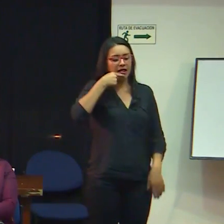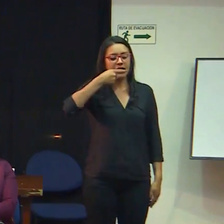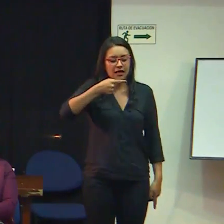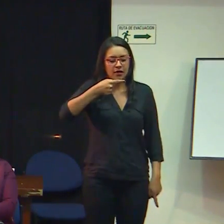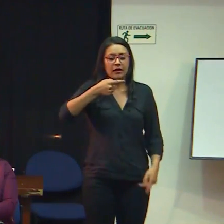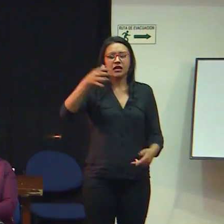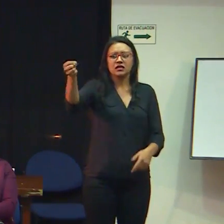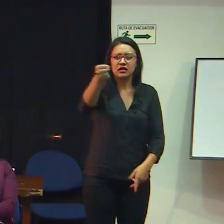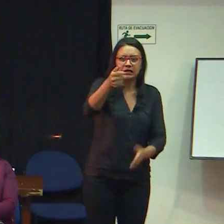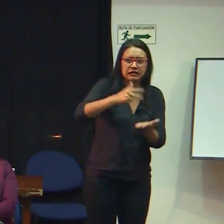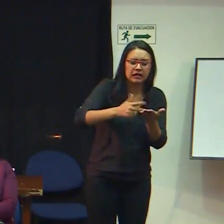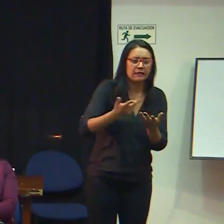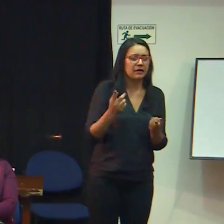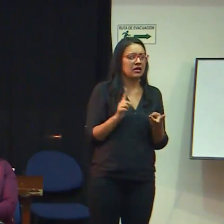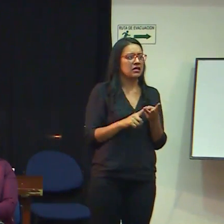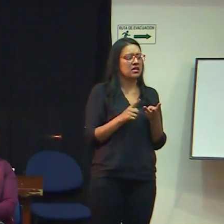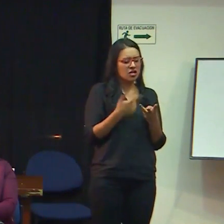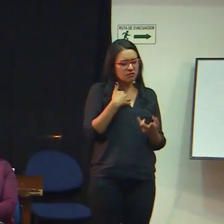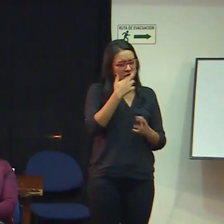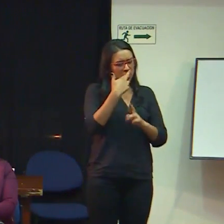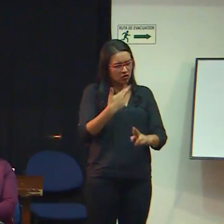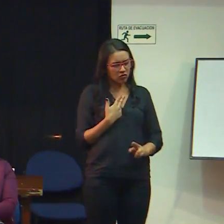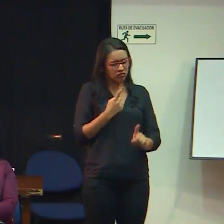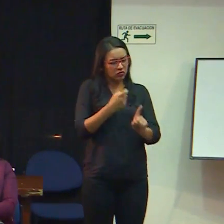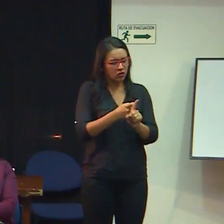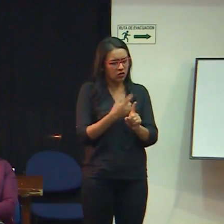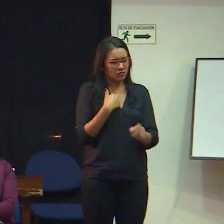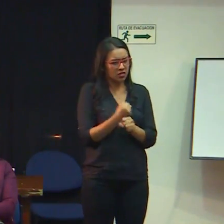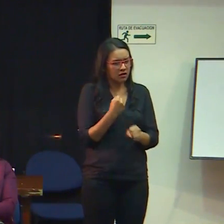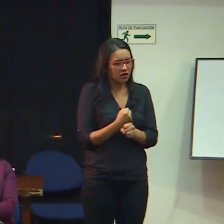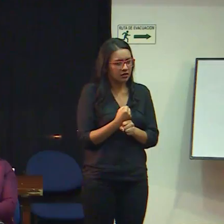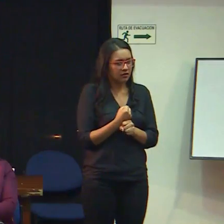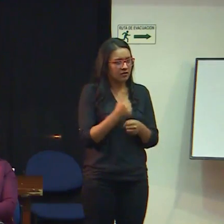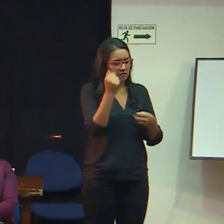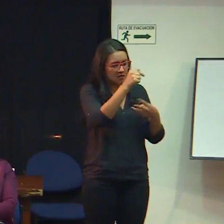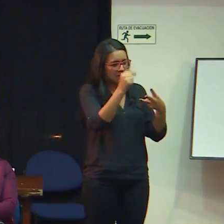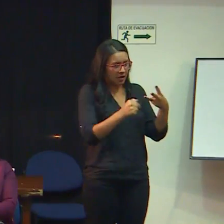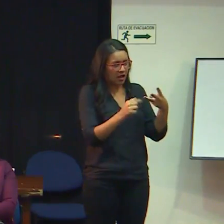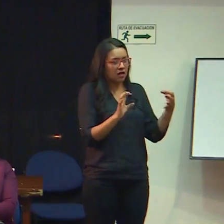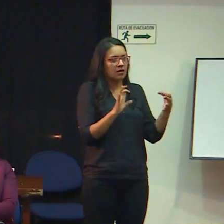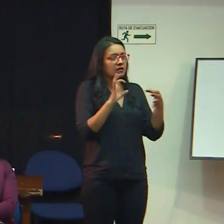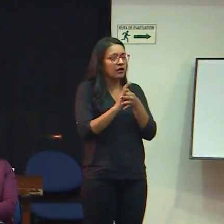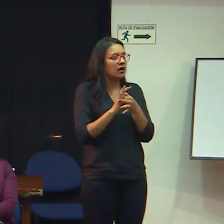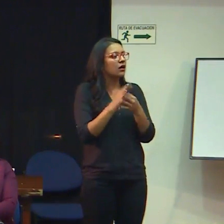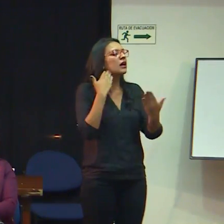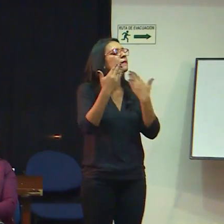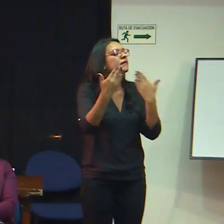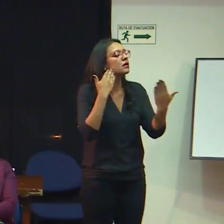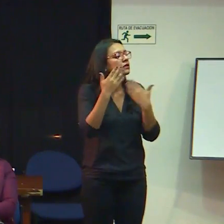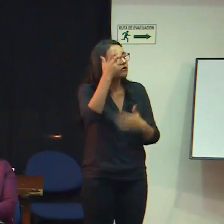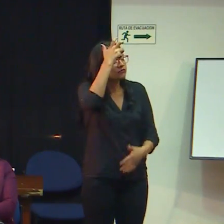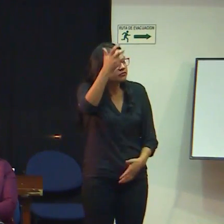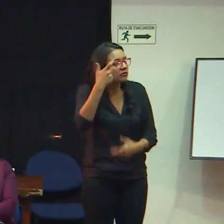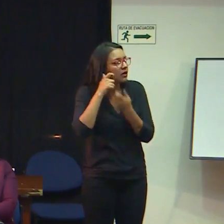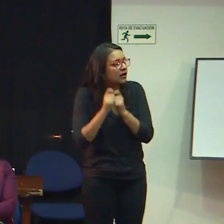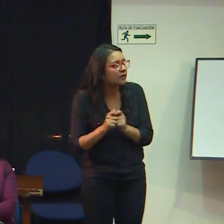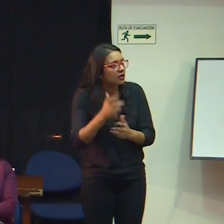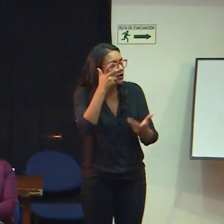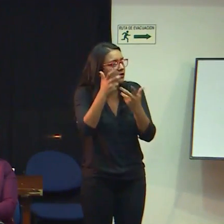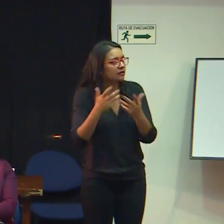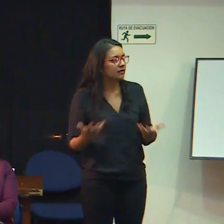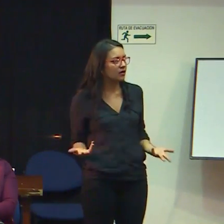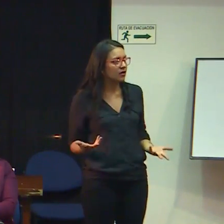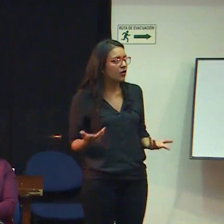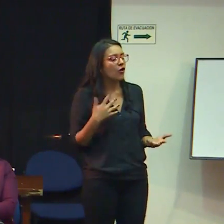del intérprete, del puesto de trabajo, hacen parte o se vinculan con los campesinos, se vinculan con la